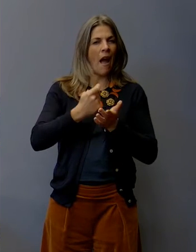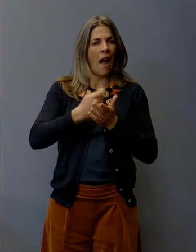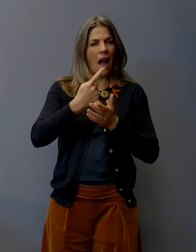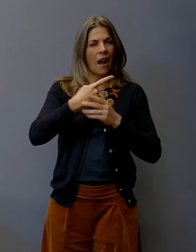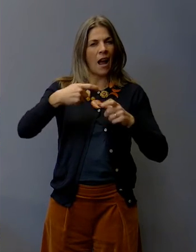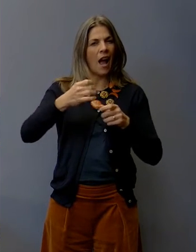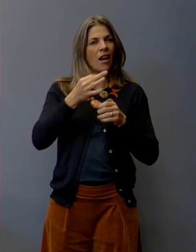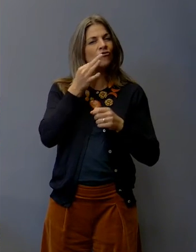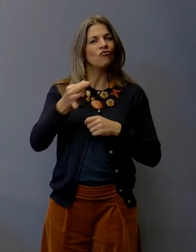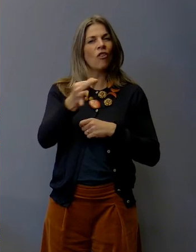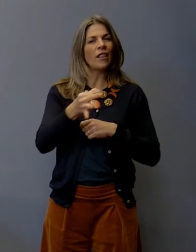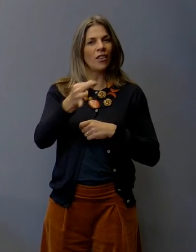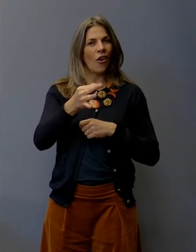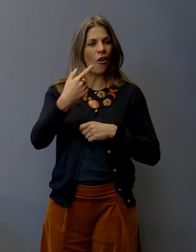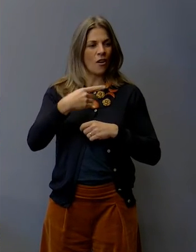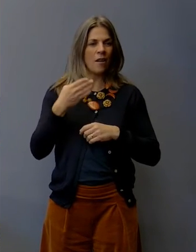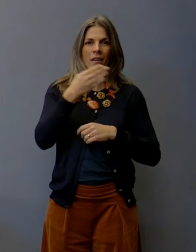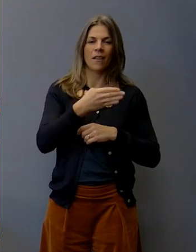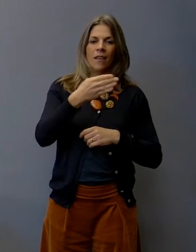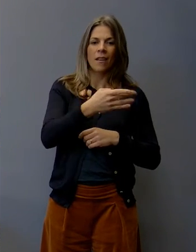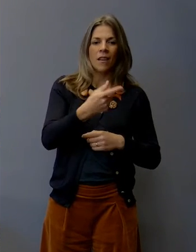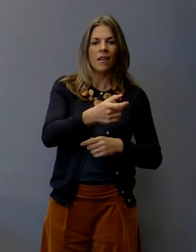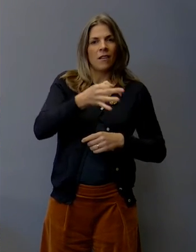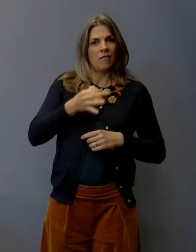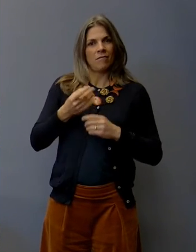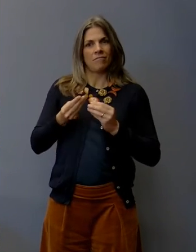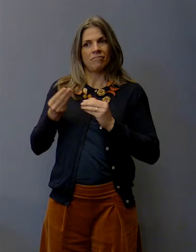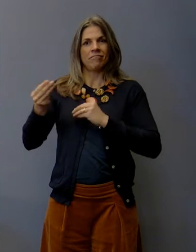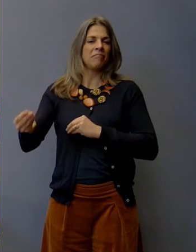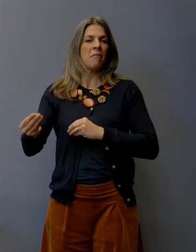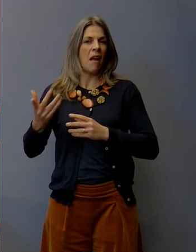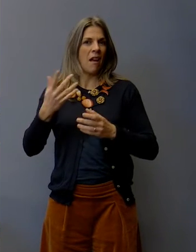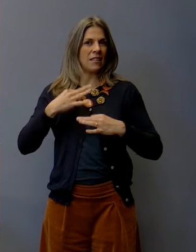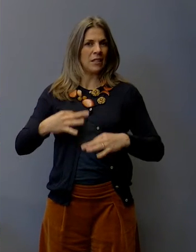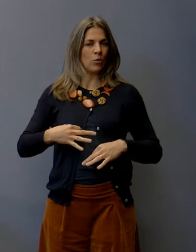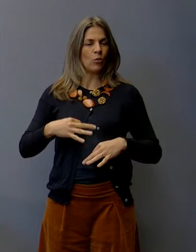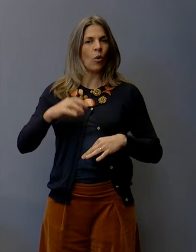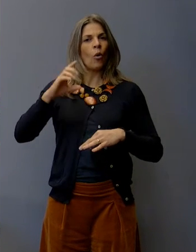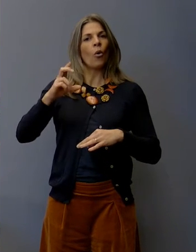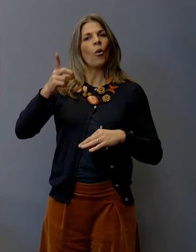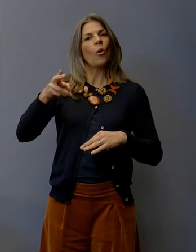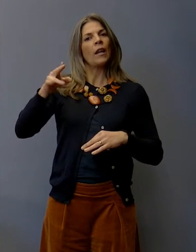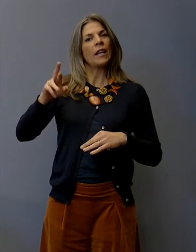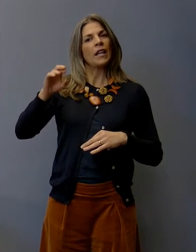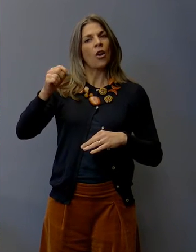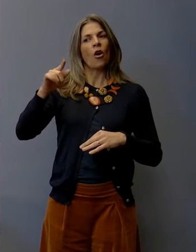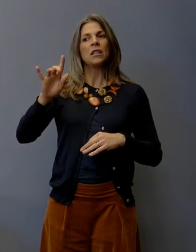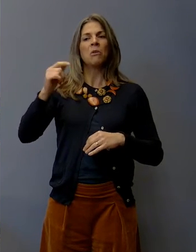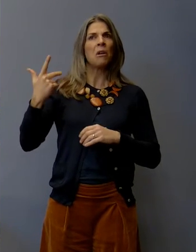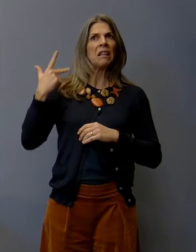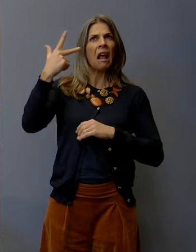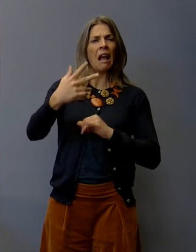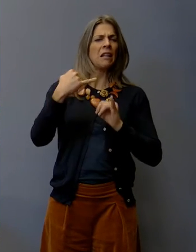per quanto ci riguarda la gigi ghirotti ma lui in questi tre anni e mezzo non l'abbiamo mai visto in nessuna commissione ora in